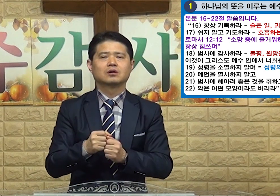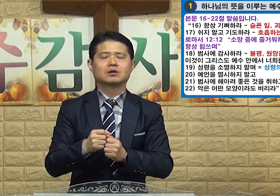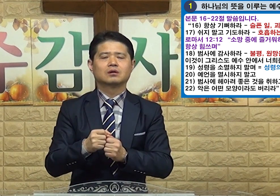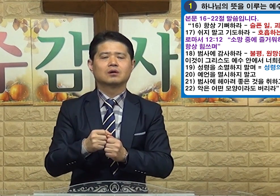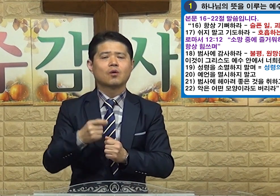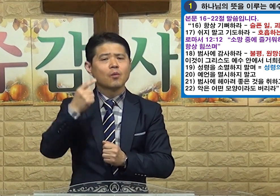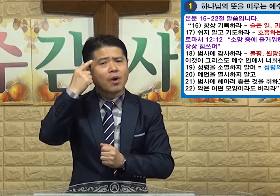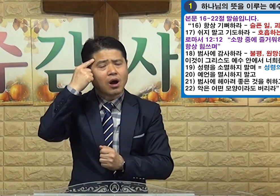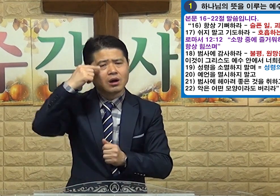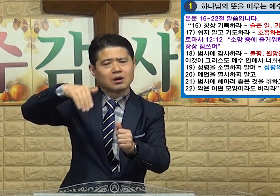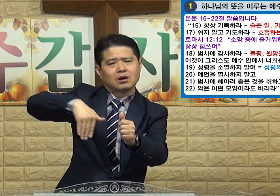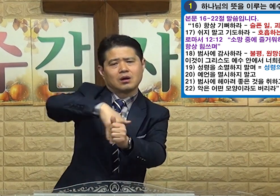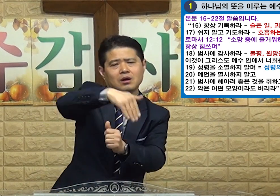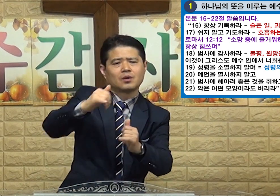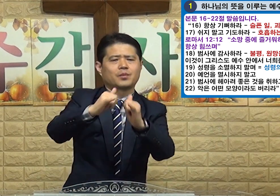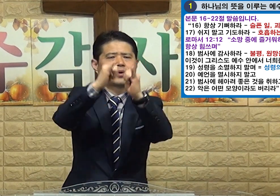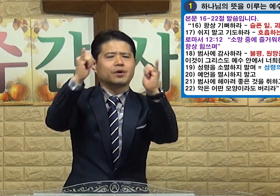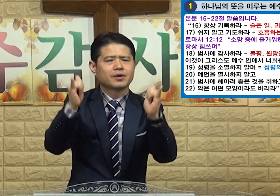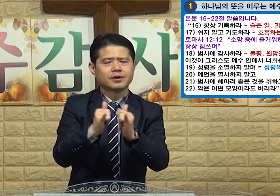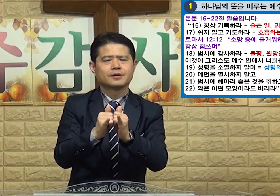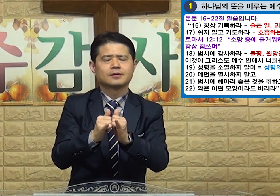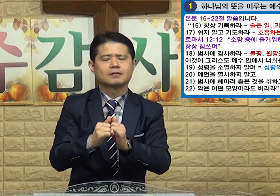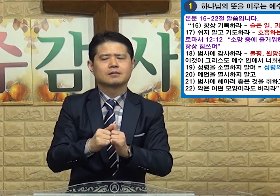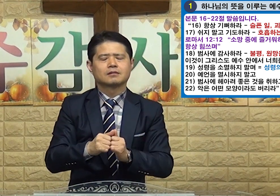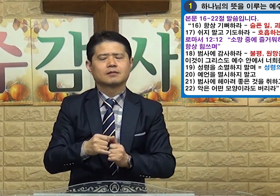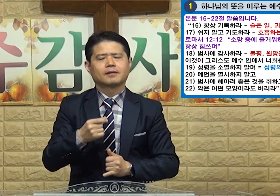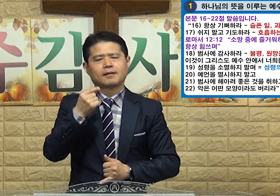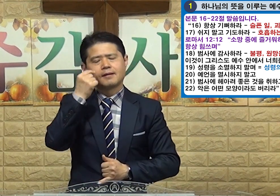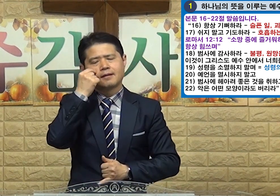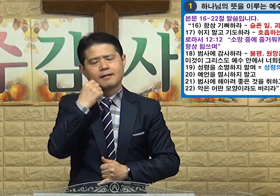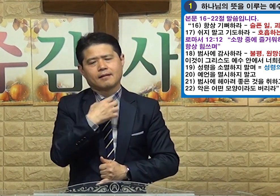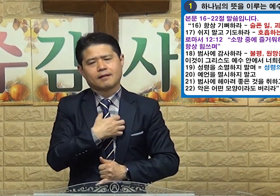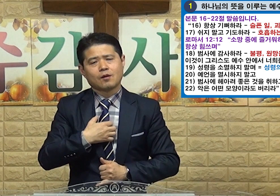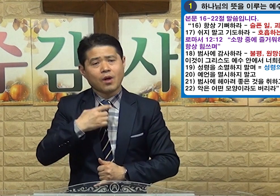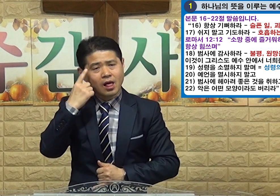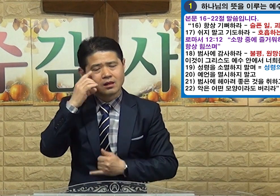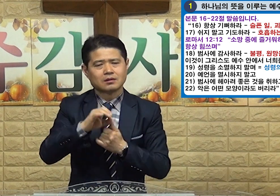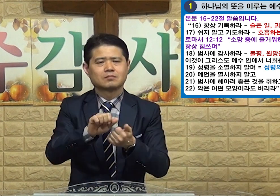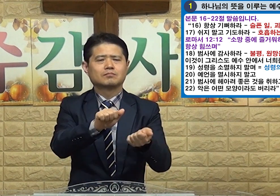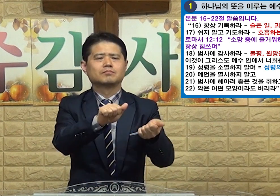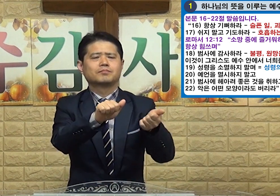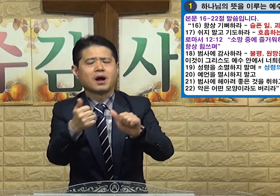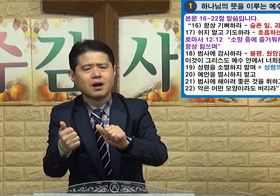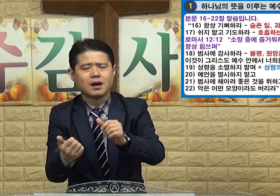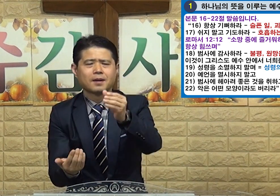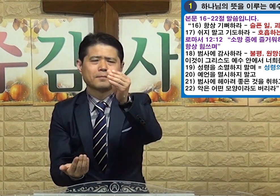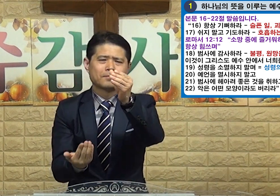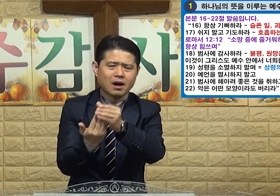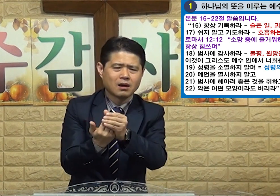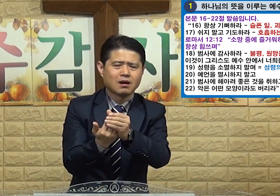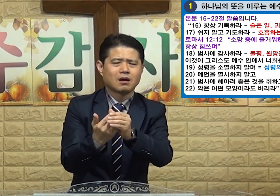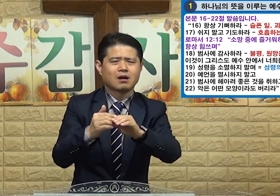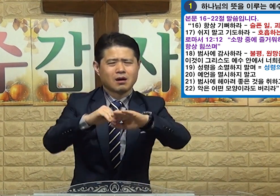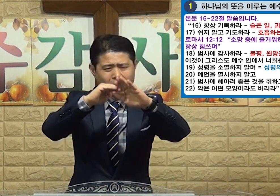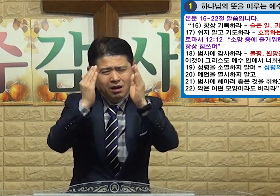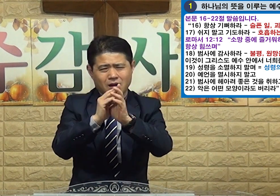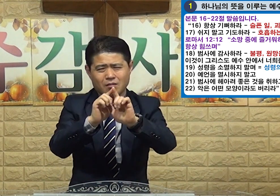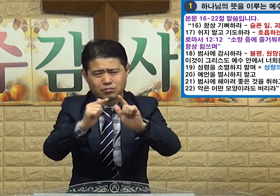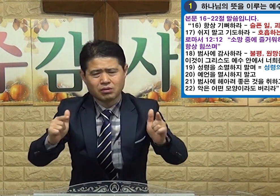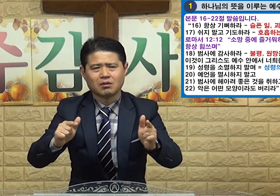이와 같은 말씀으로 왜 우리 상황에 이 세상에서 슬픔이 많고 죽음이